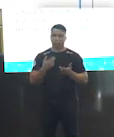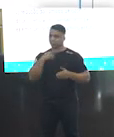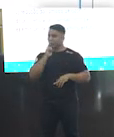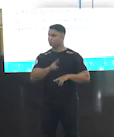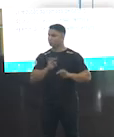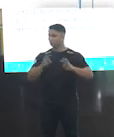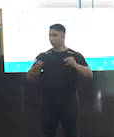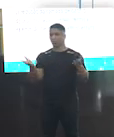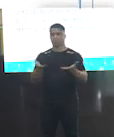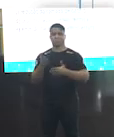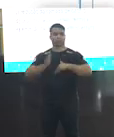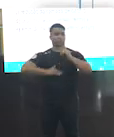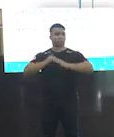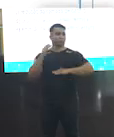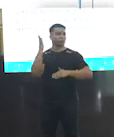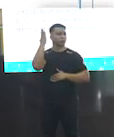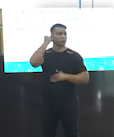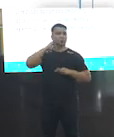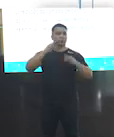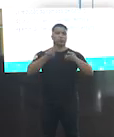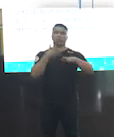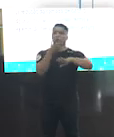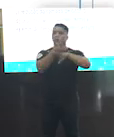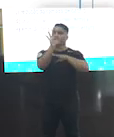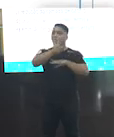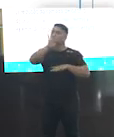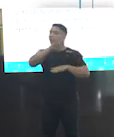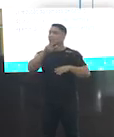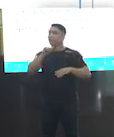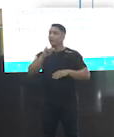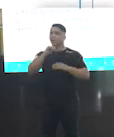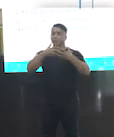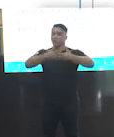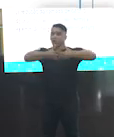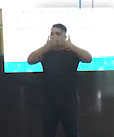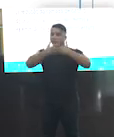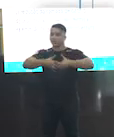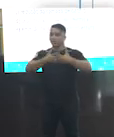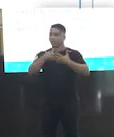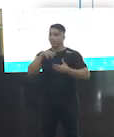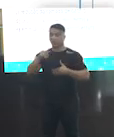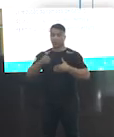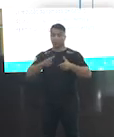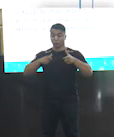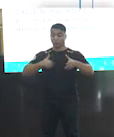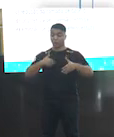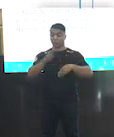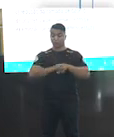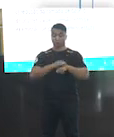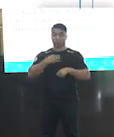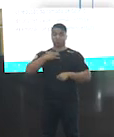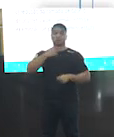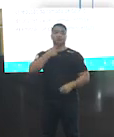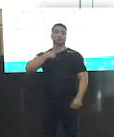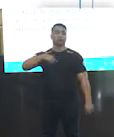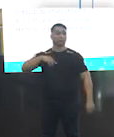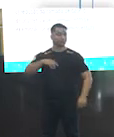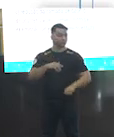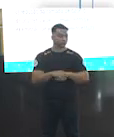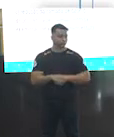vou passar, a vaga é minha, vou para a faculdade, vou para o IFCE, vou para onde eu quiser. Canto bom, por